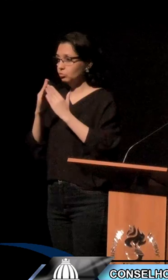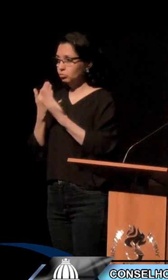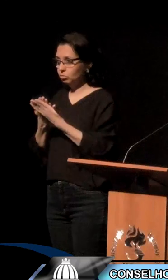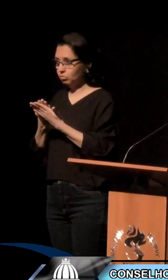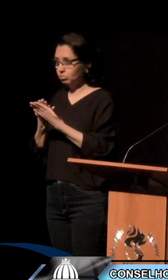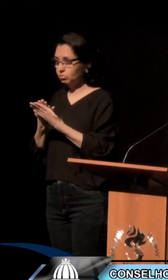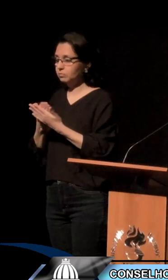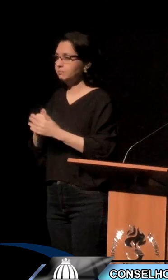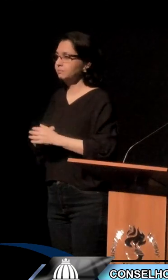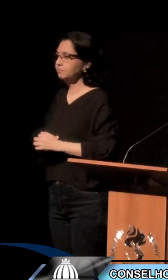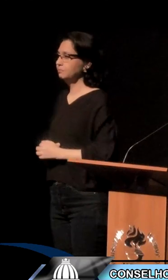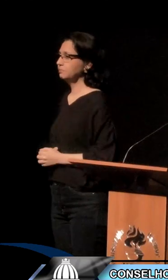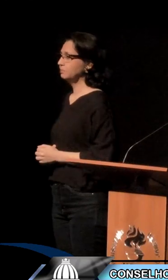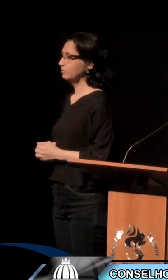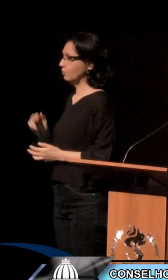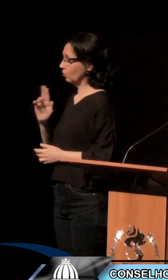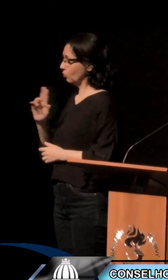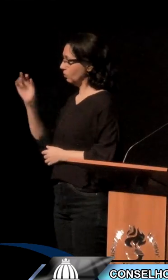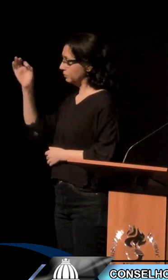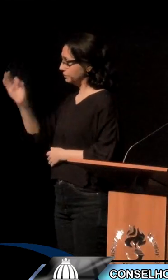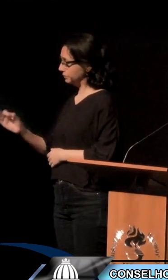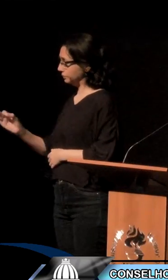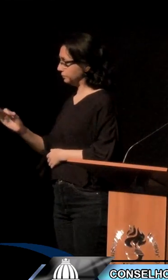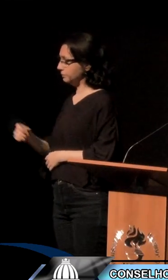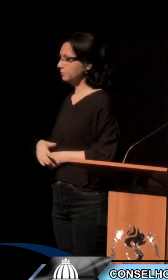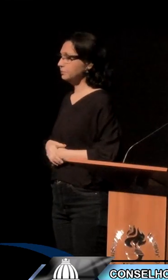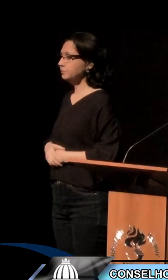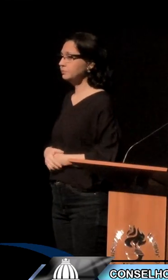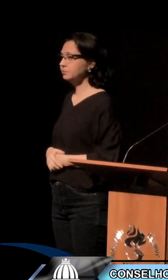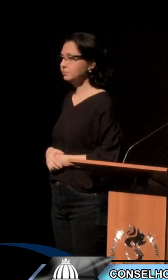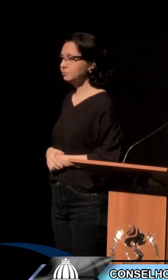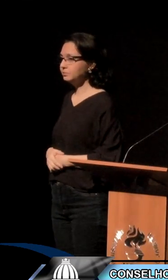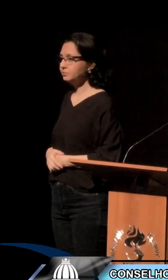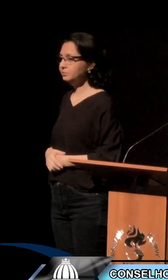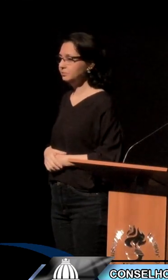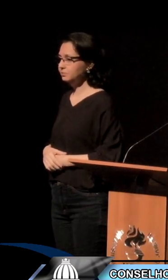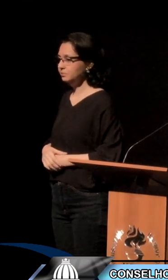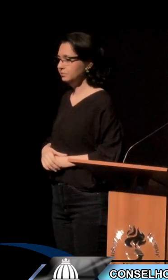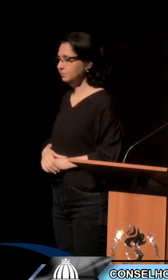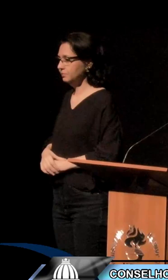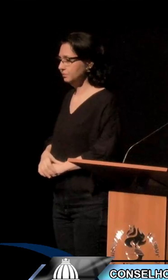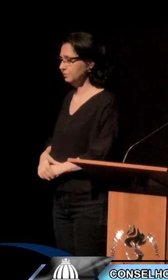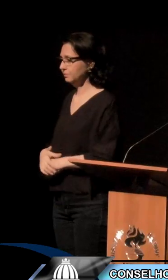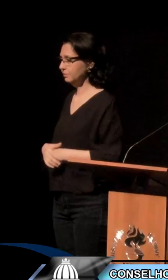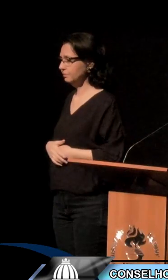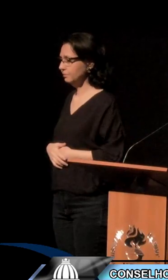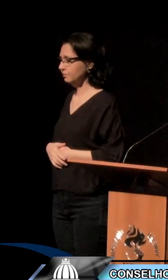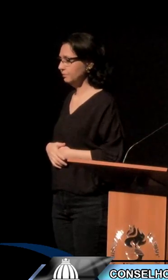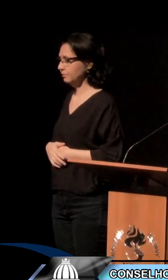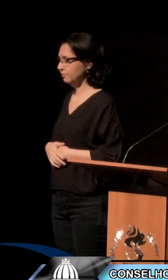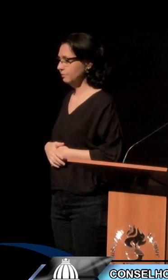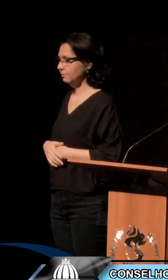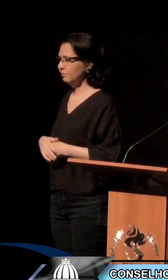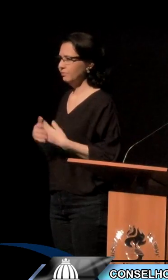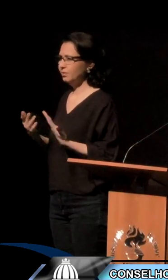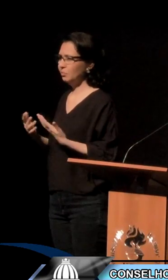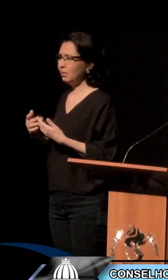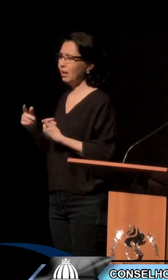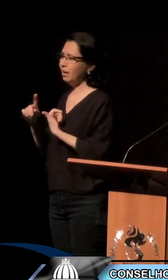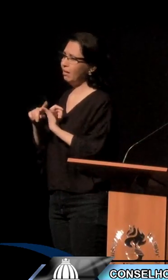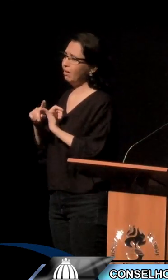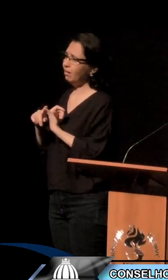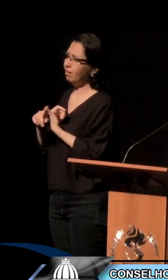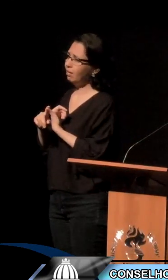cozinheira escolar obrigada a gente falava muito né merendeira depois de manipulador de alimento é